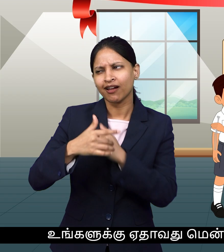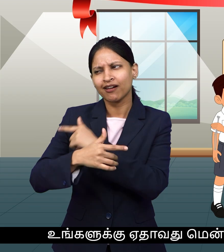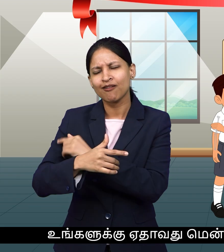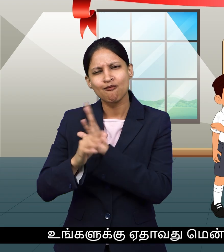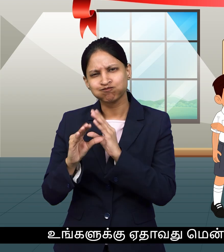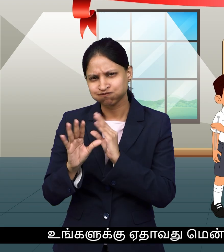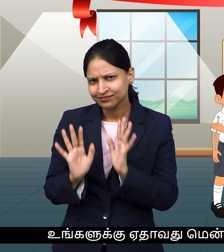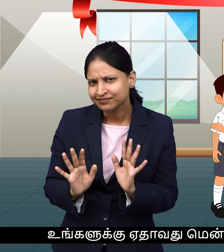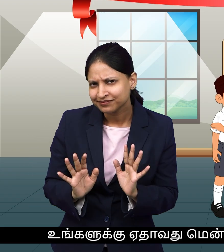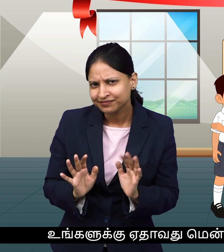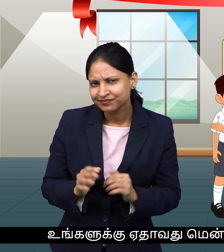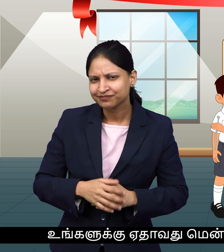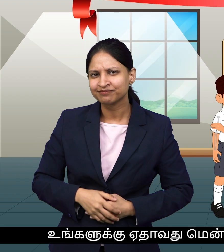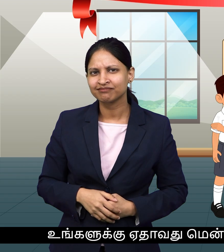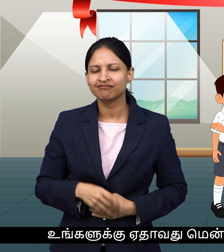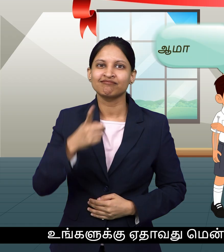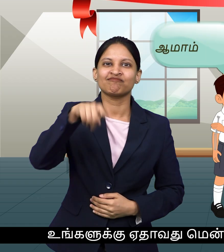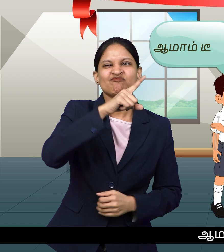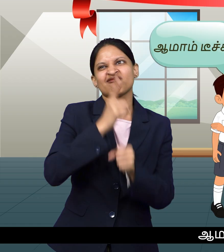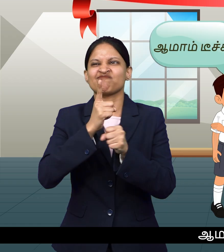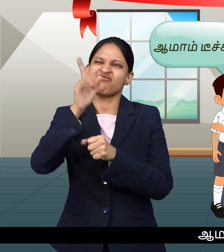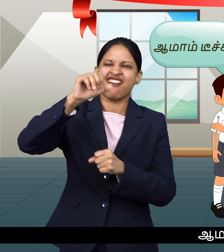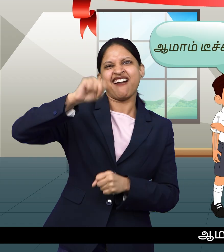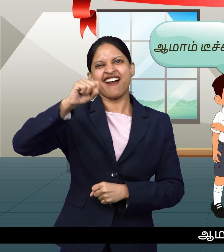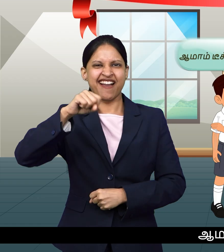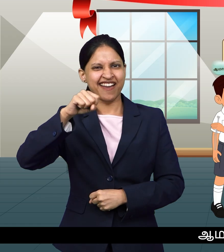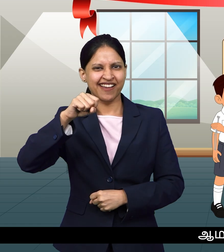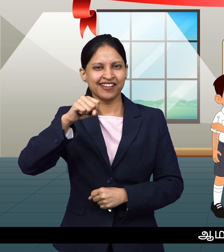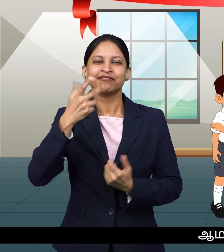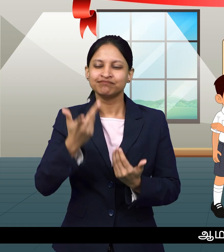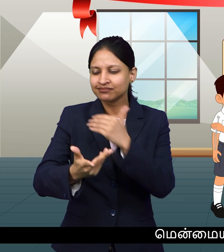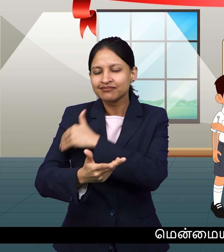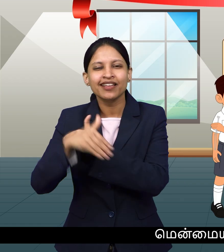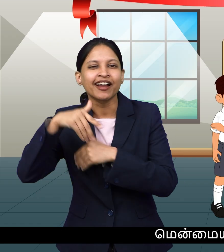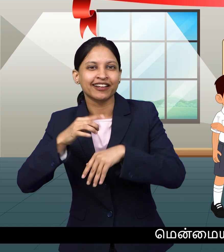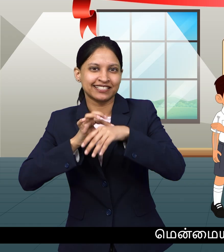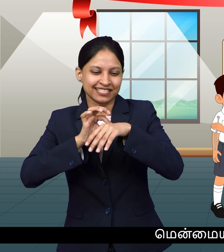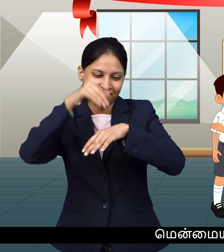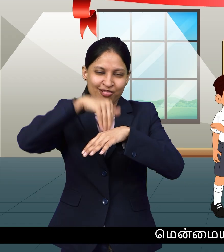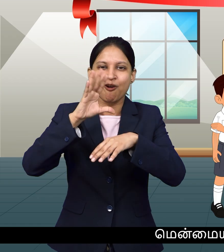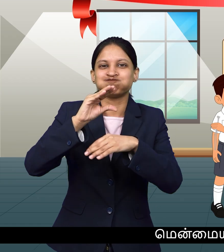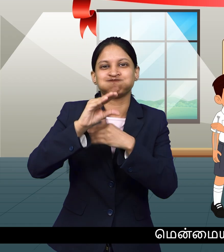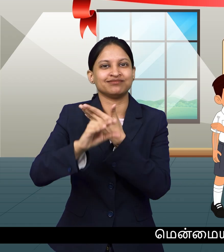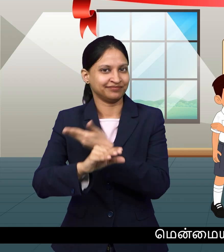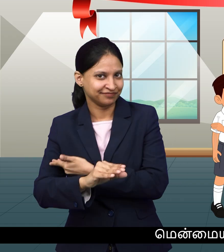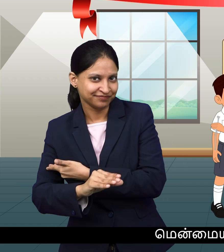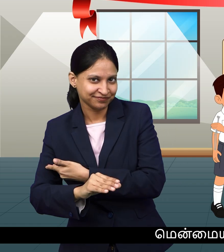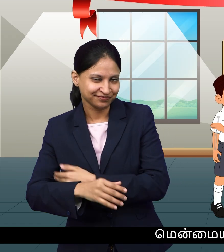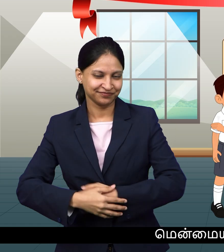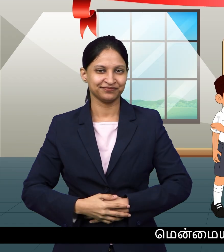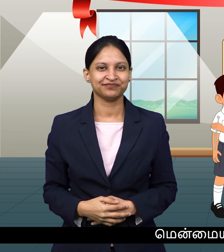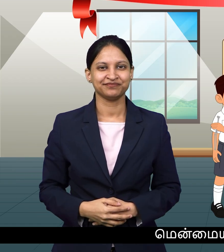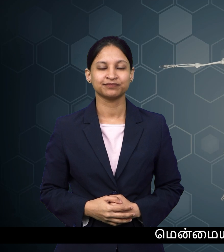உங்களுக்கு ஏதாவது மென்மையான உணர்வு ஏற்படுகிறதா? ஆம் ஆசிரியரே, மென்மையான பகுதி தசை.